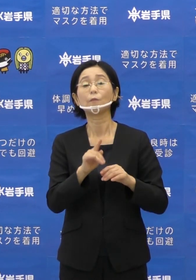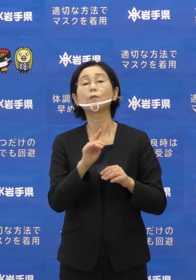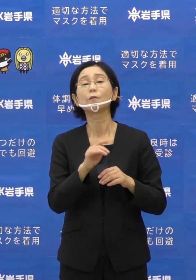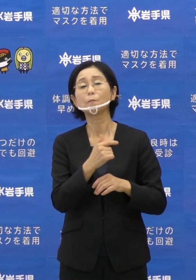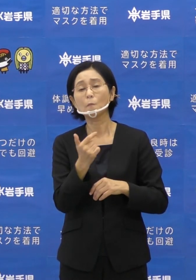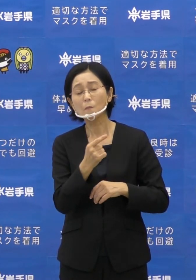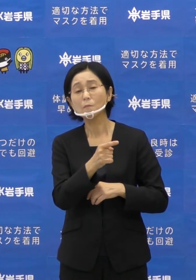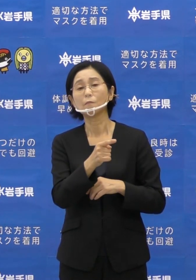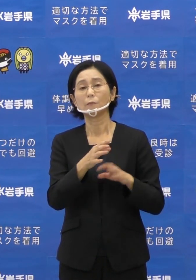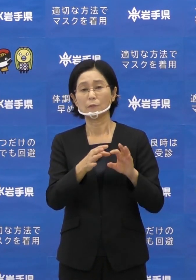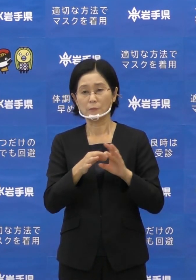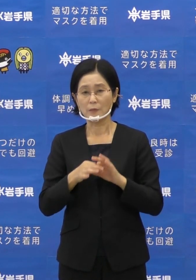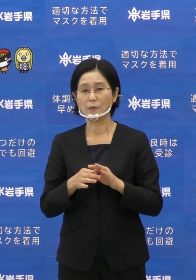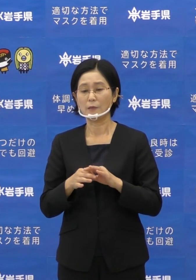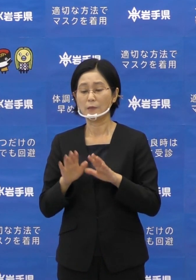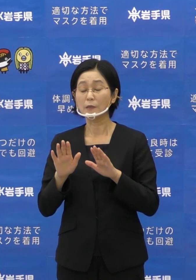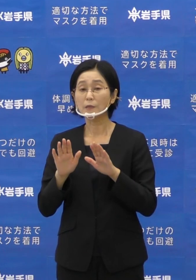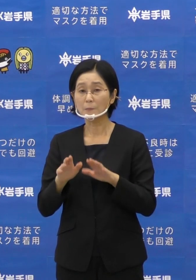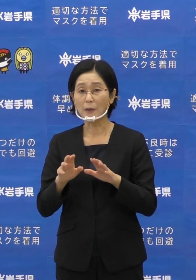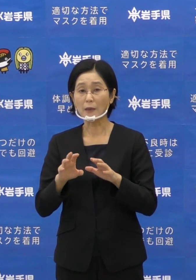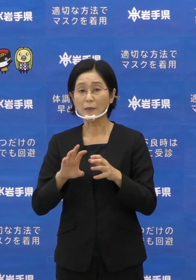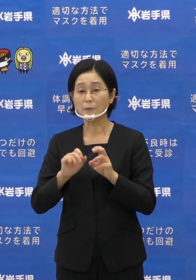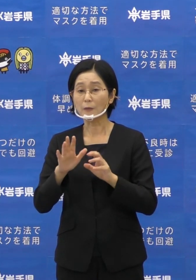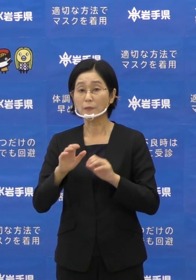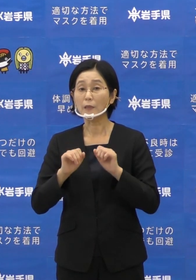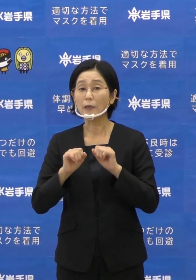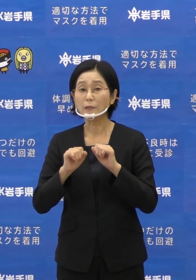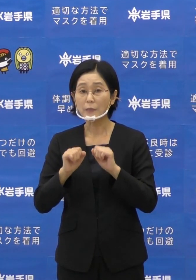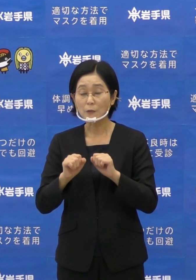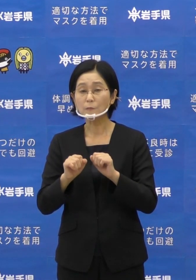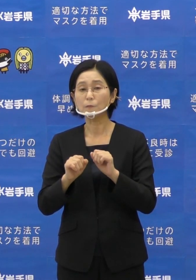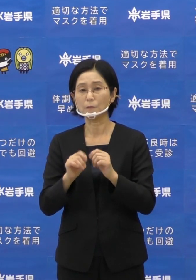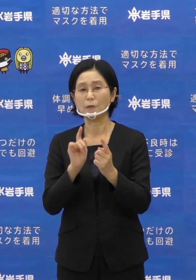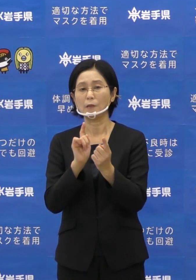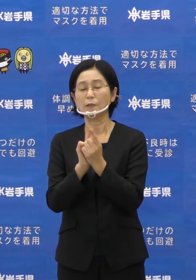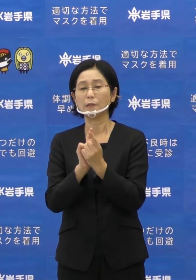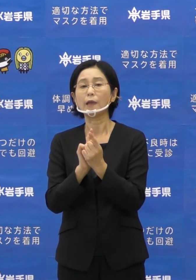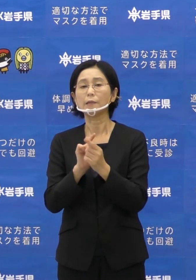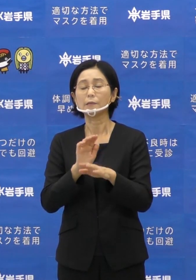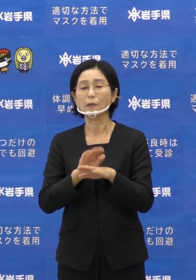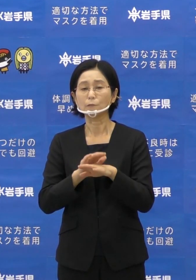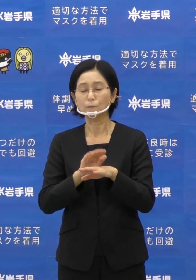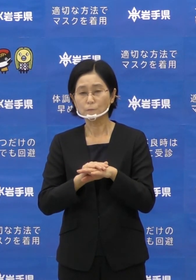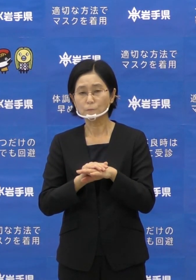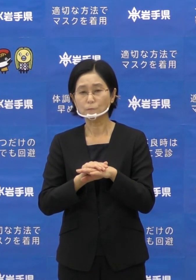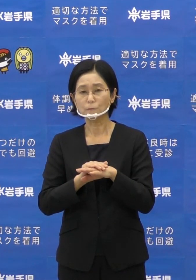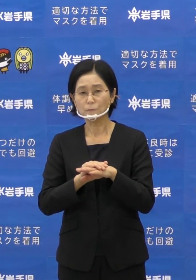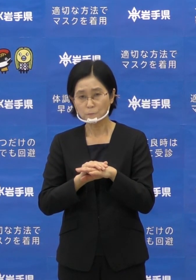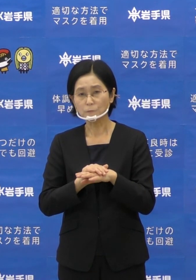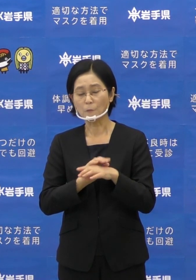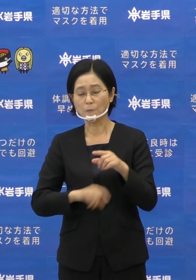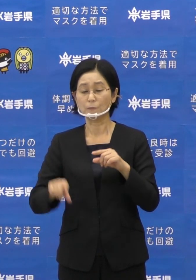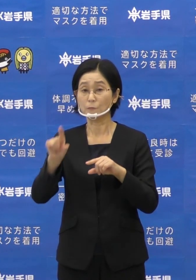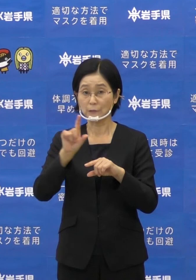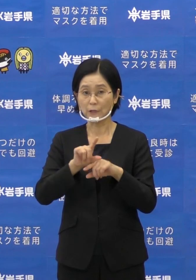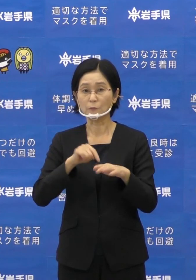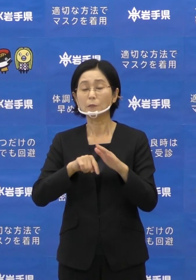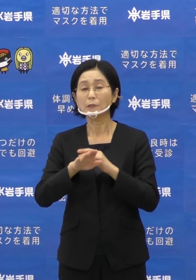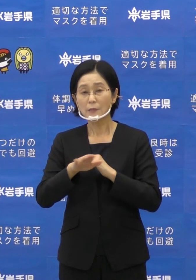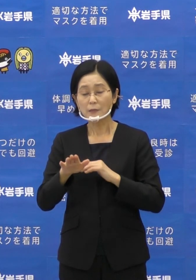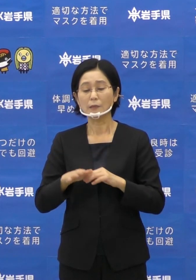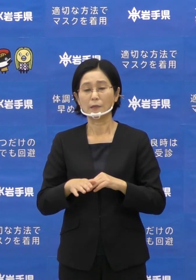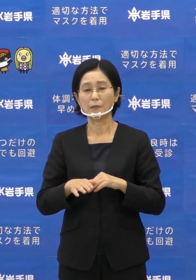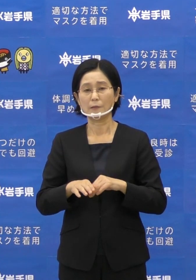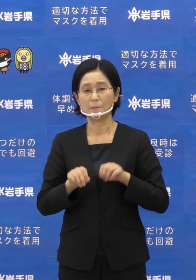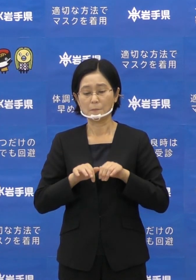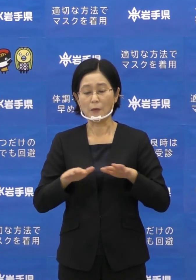やっている対策のさらなる強化という中に、国のまん延防止緊急事態